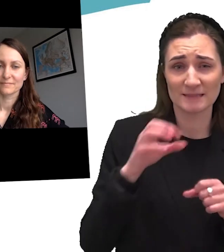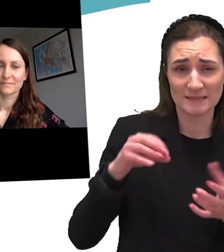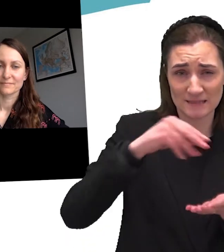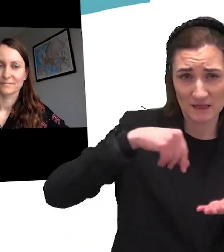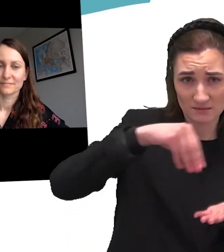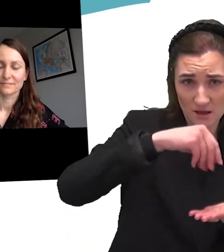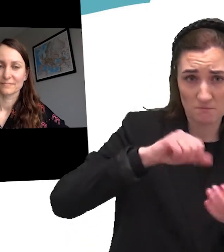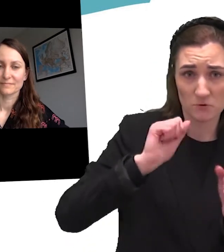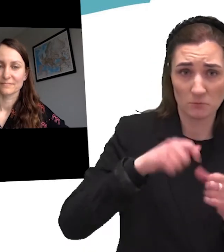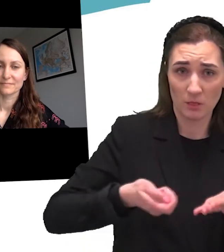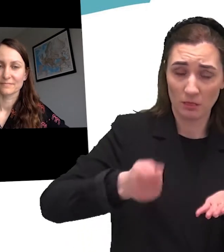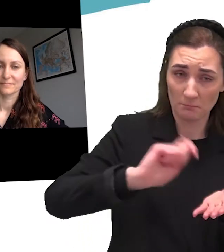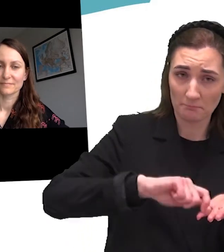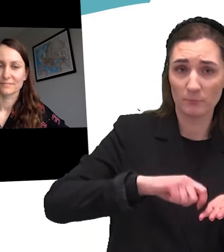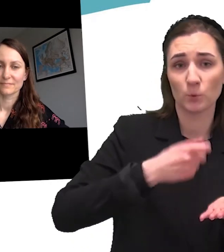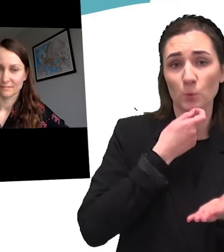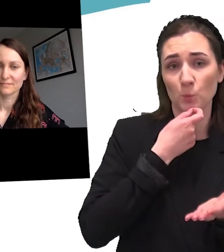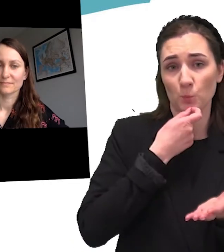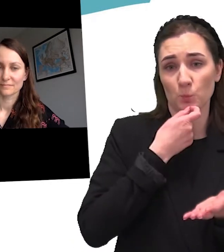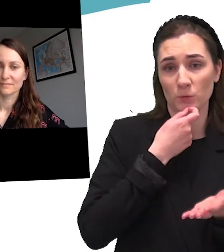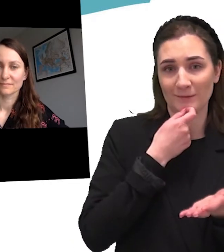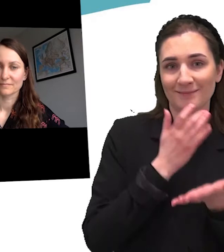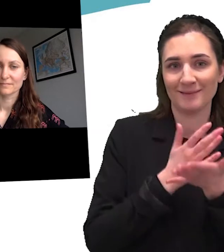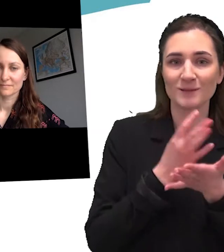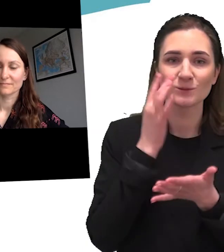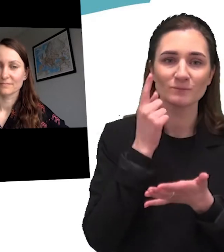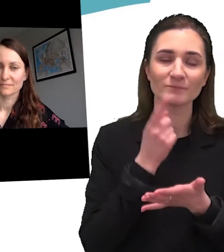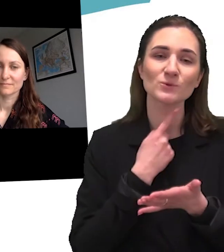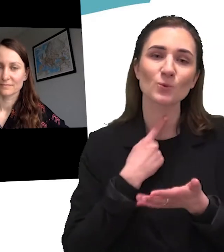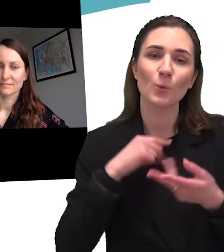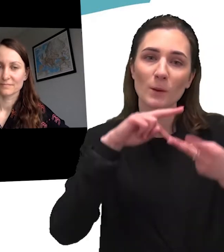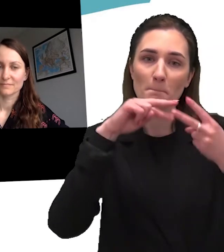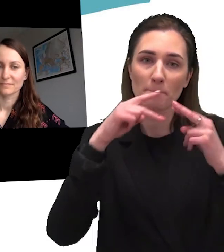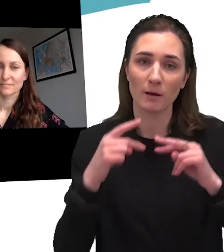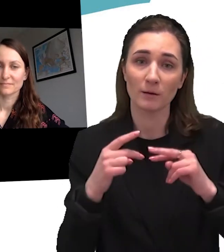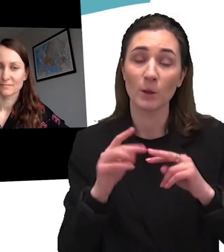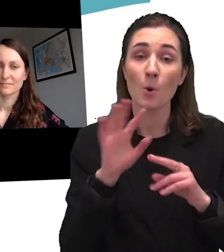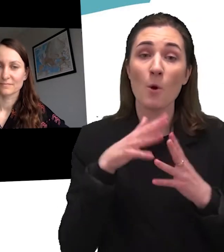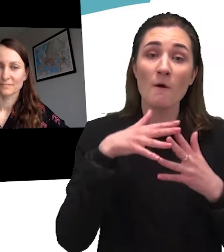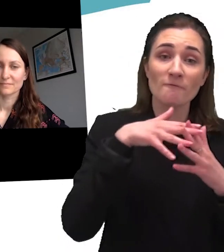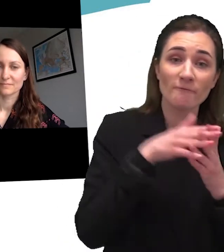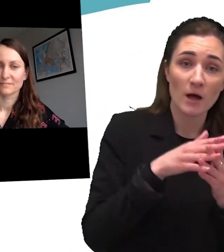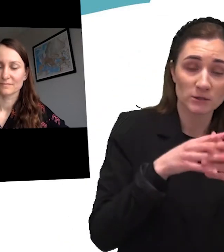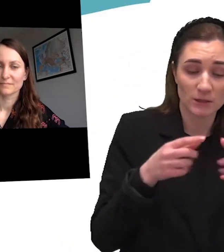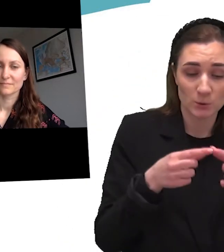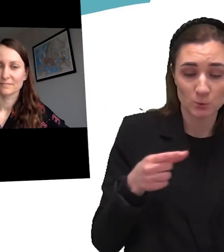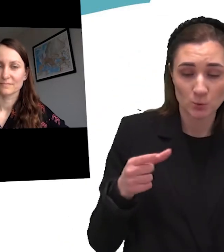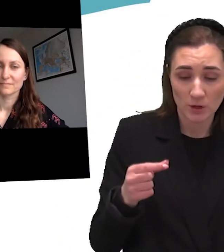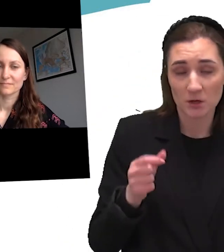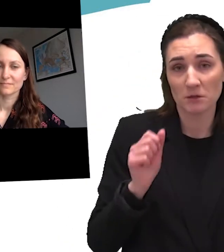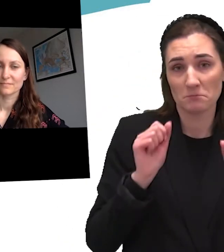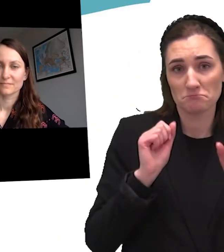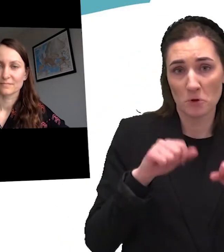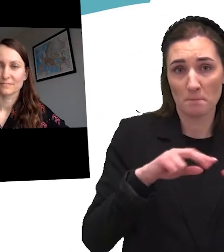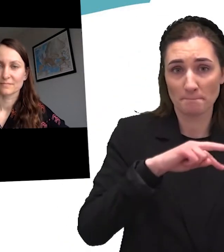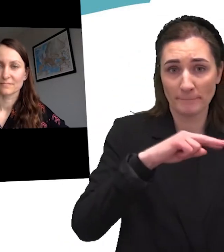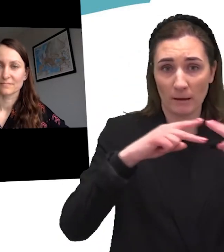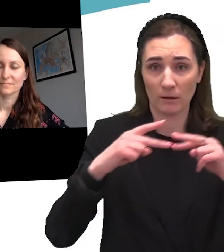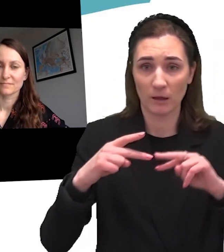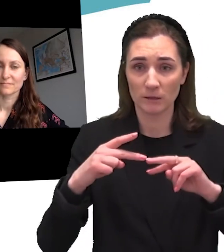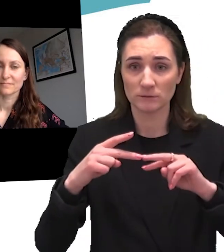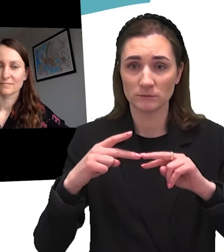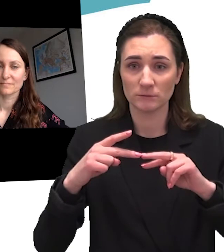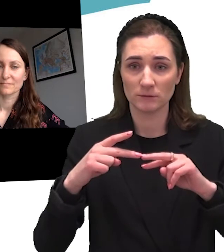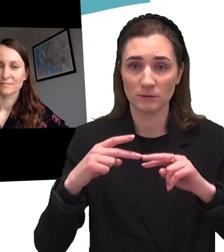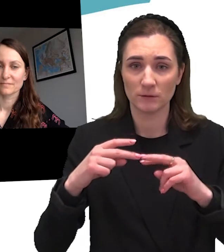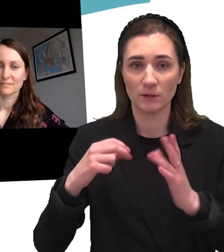to cinamono, šiek tiek irgi tokį poskonį turi. Vietoj varškės sūrelio paimti,